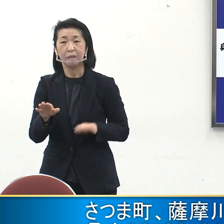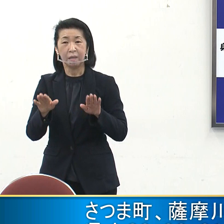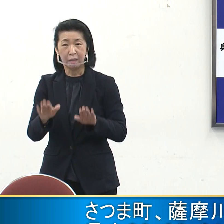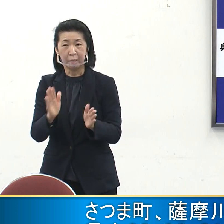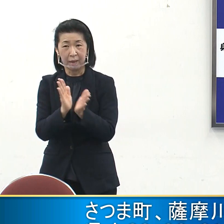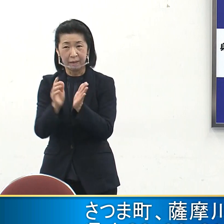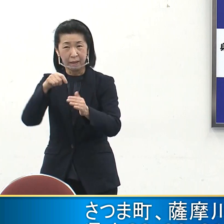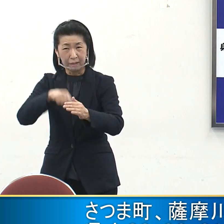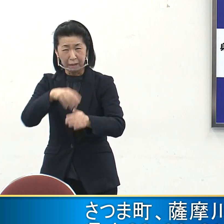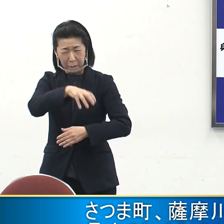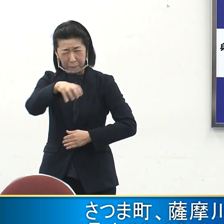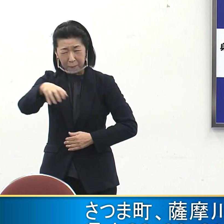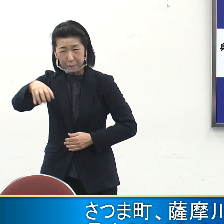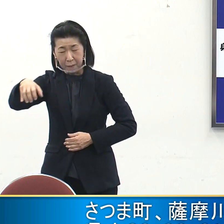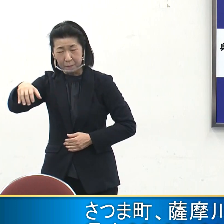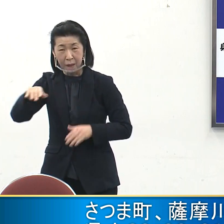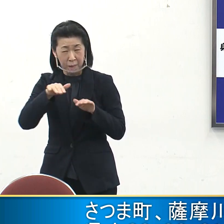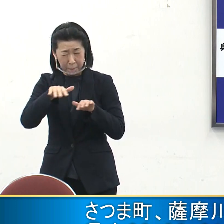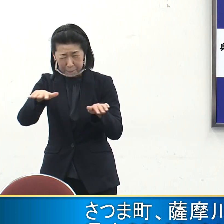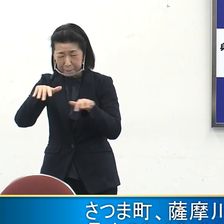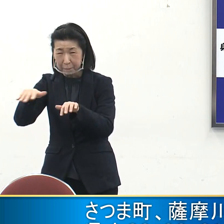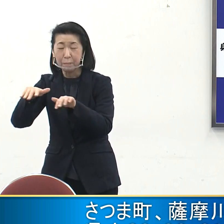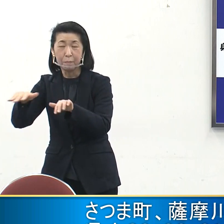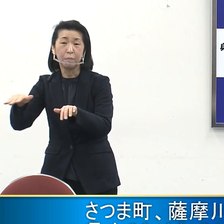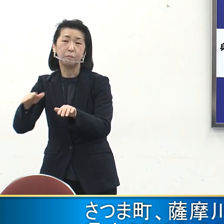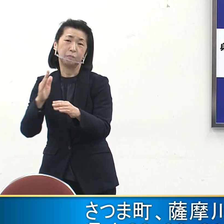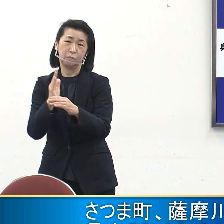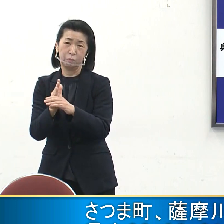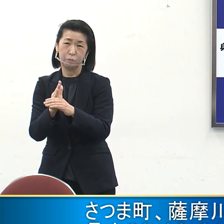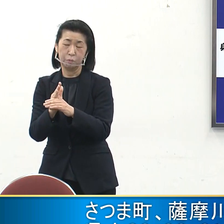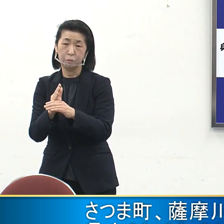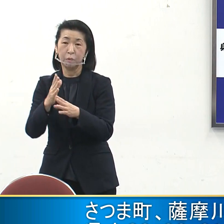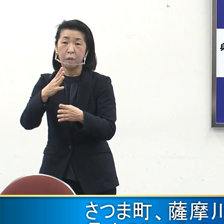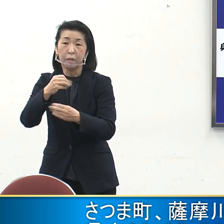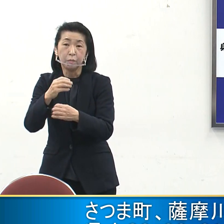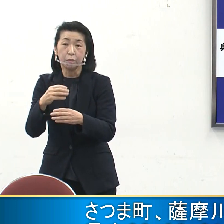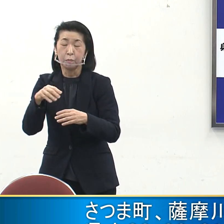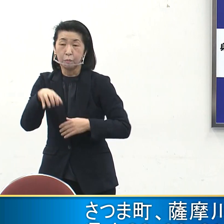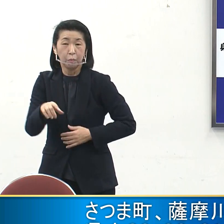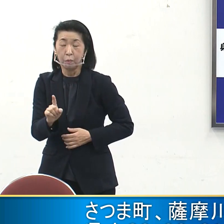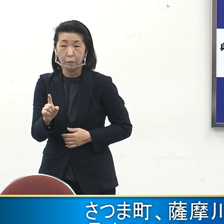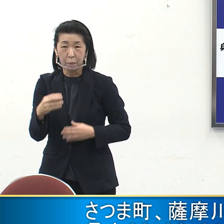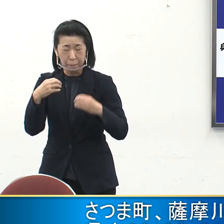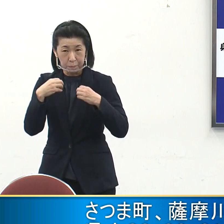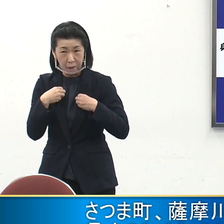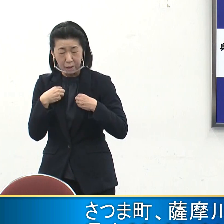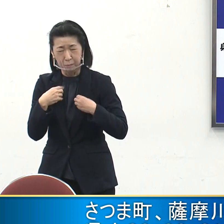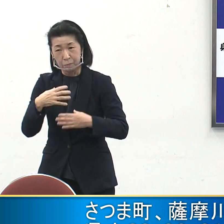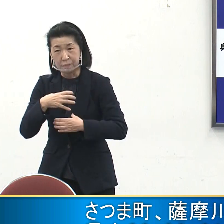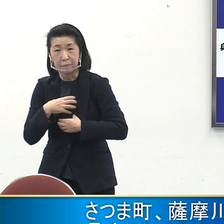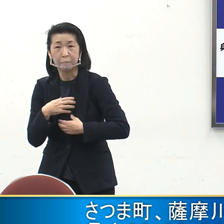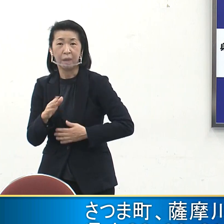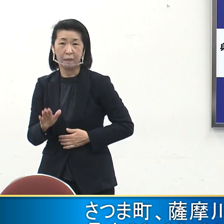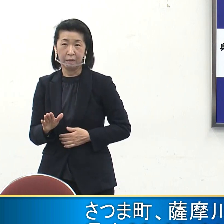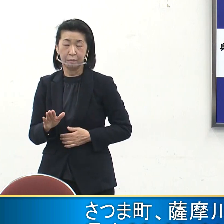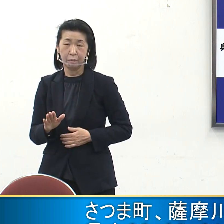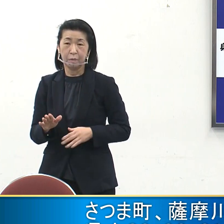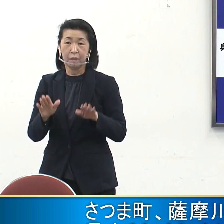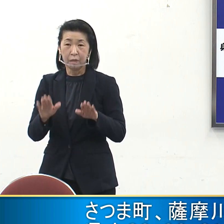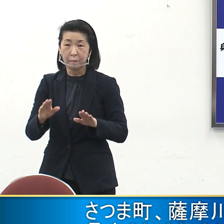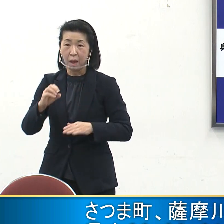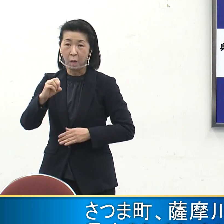、いつどこで感染するかわからない状況にあります。現時点でオミクロン株にほぼ置き換わっていることを考えます